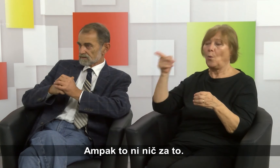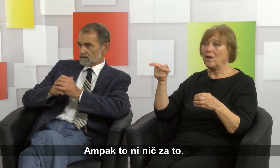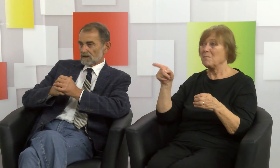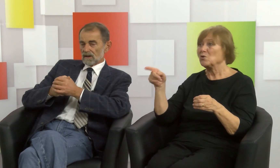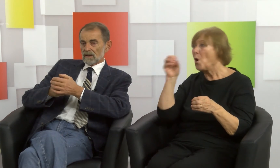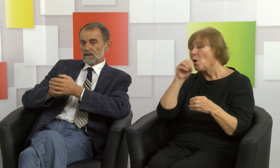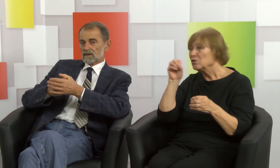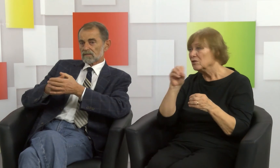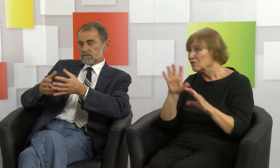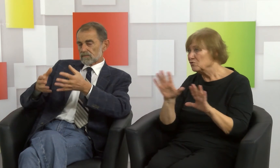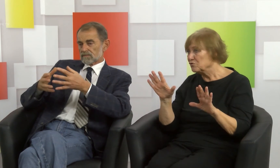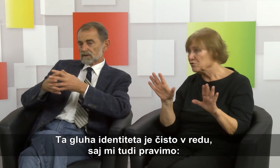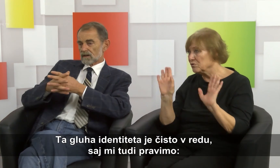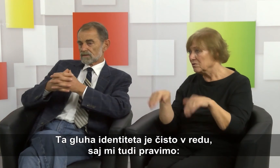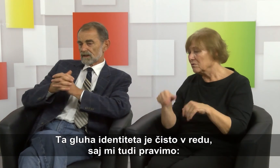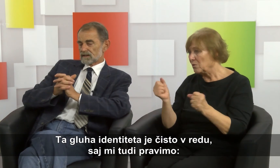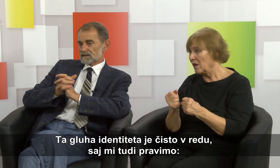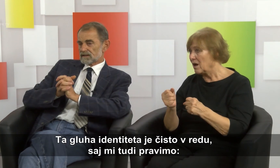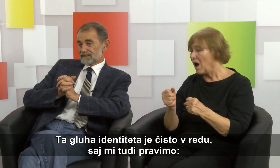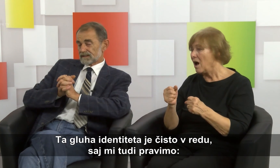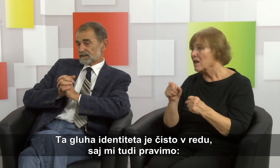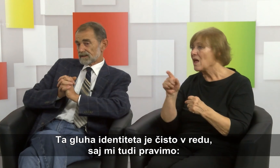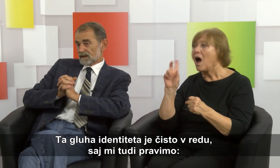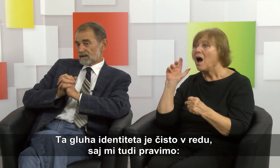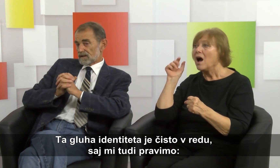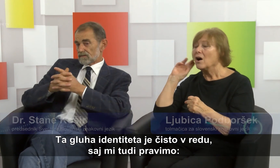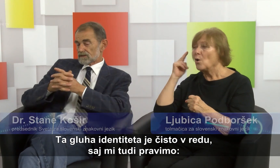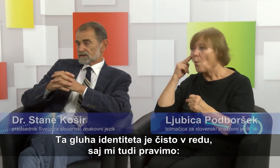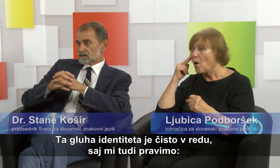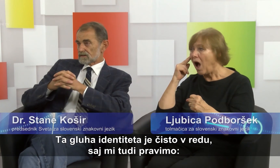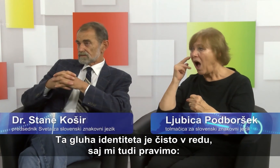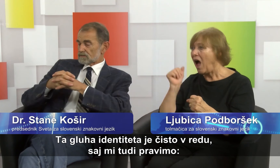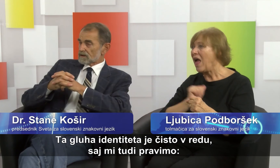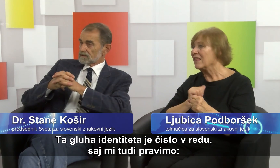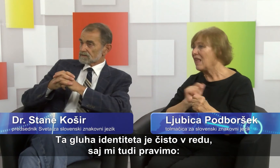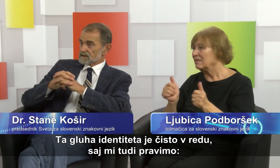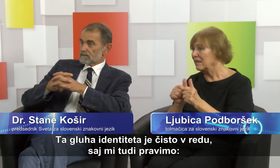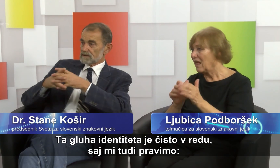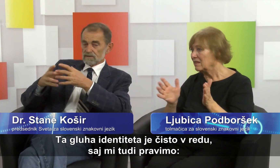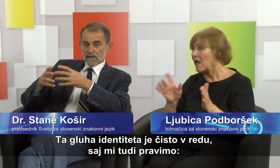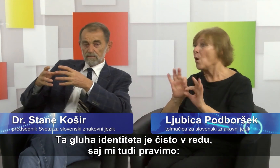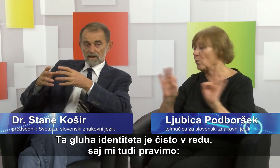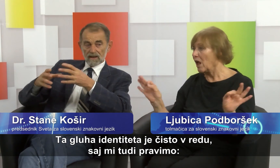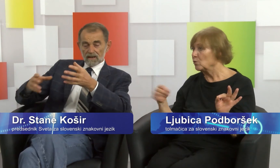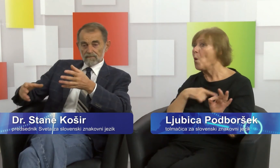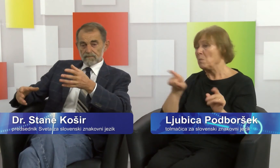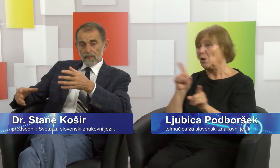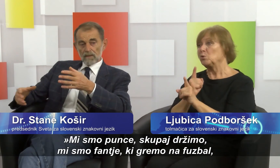to. Ta gluha identiteta je čist v redu. Ne. Se mi tudi pravimo, ja, mi